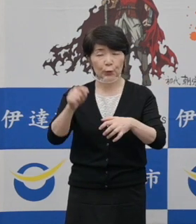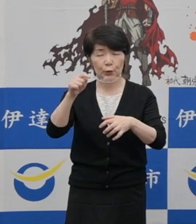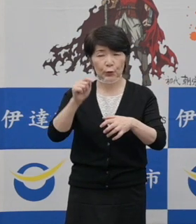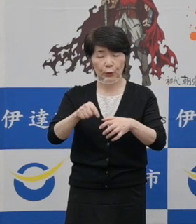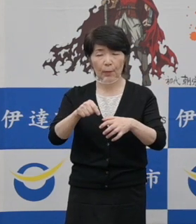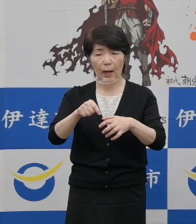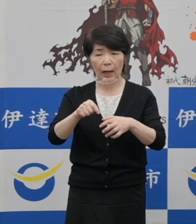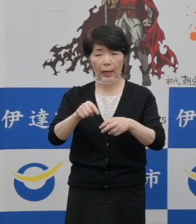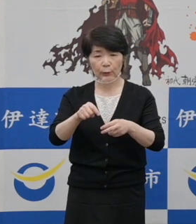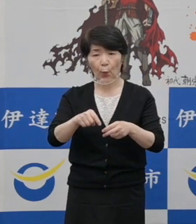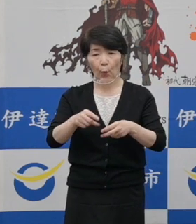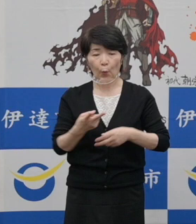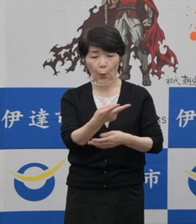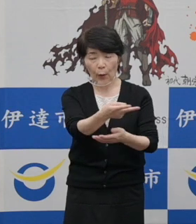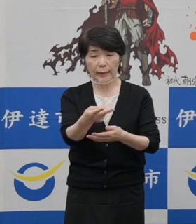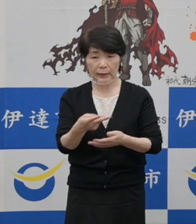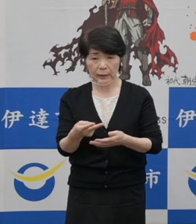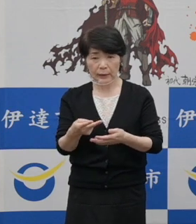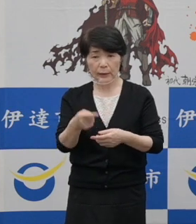を行います。